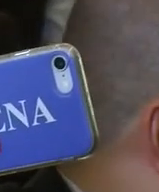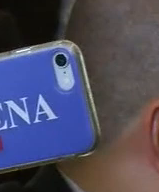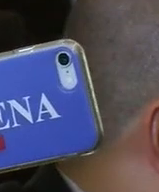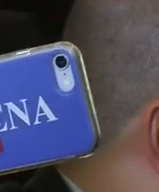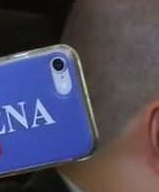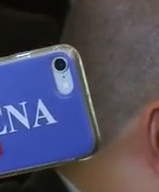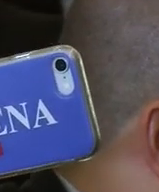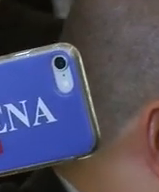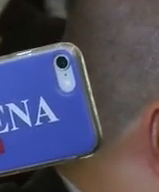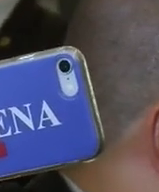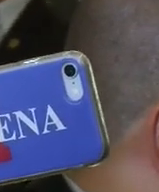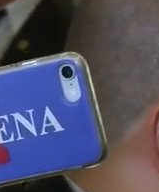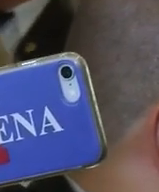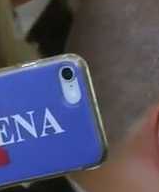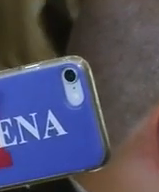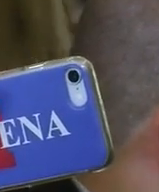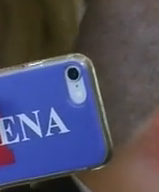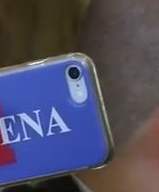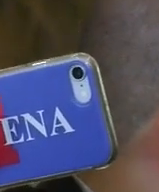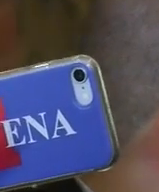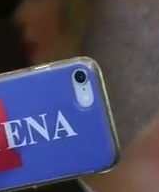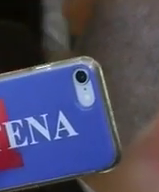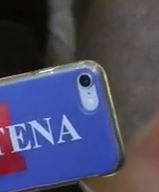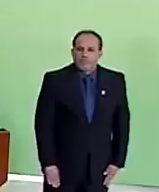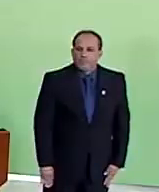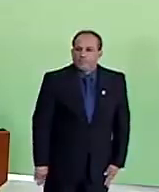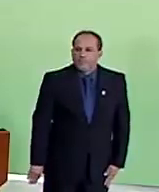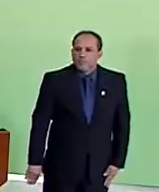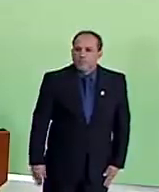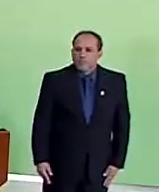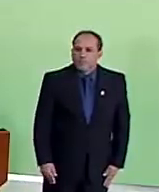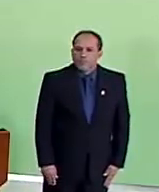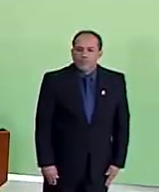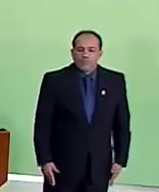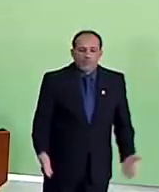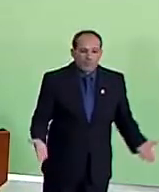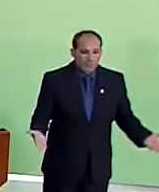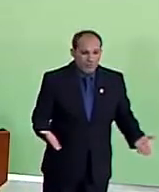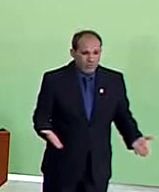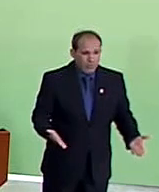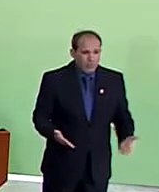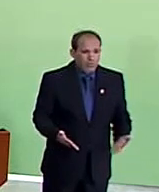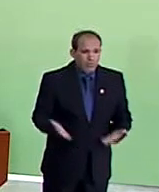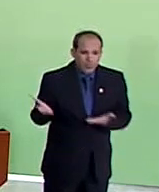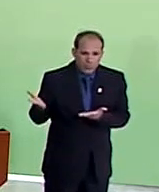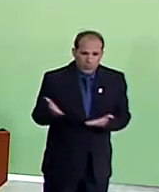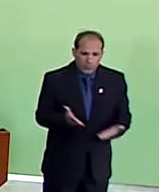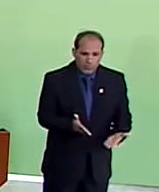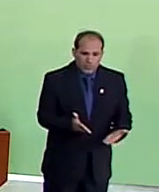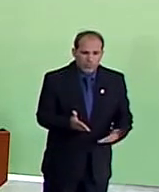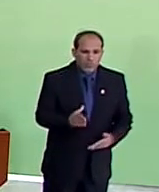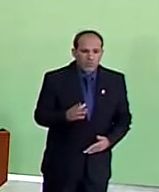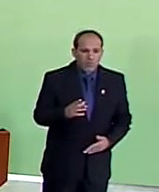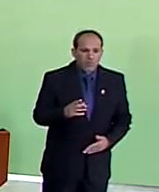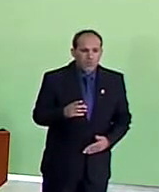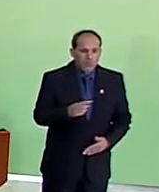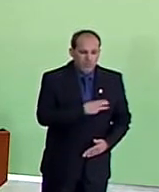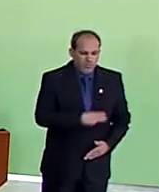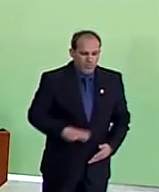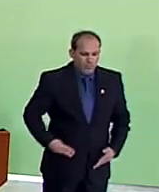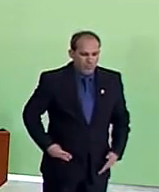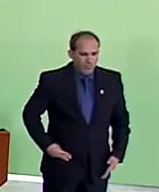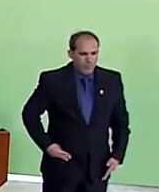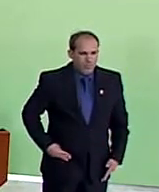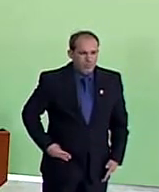cuidado não se fala mal da casa que acolheu a gente após o encontro jair bolsonaro participou no palácio do planalto